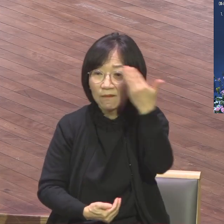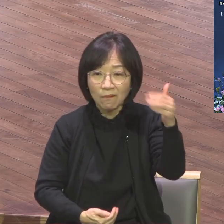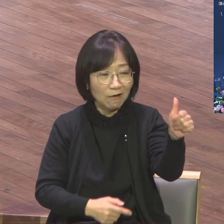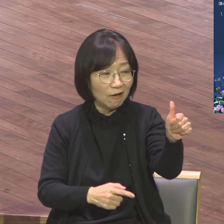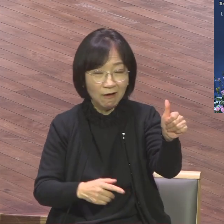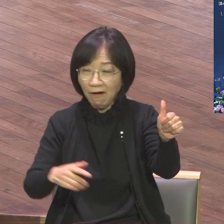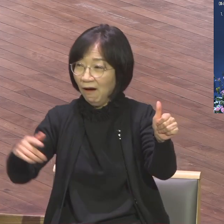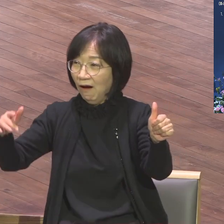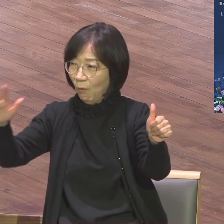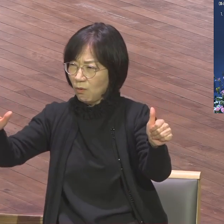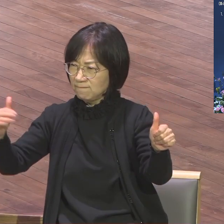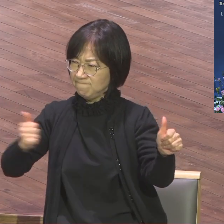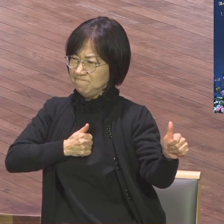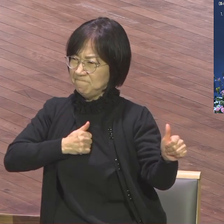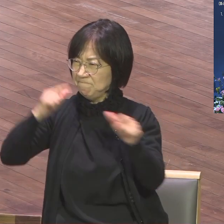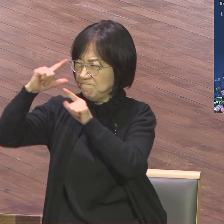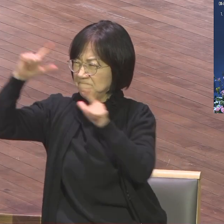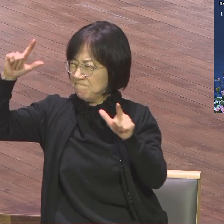무릎을 엎드려.